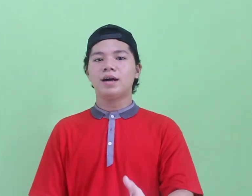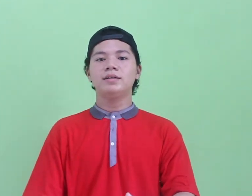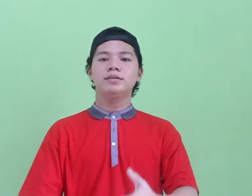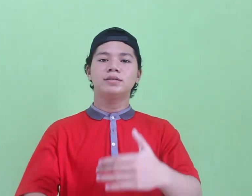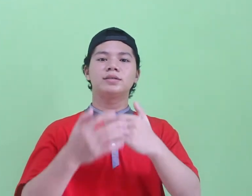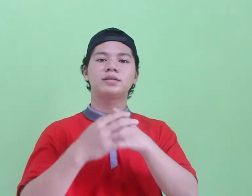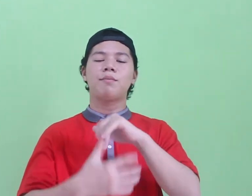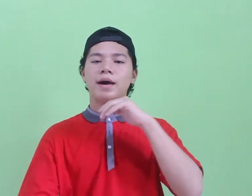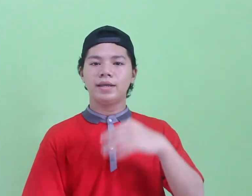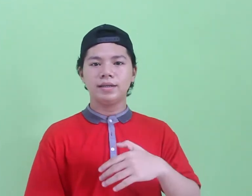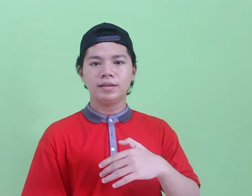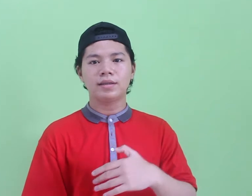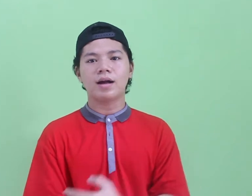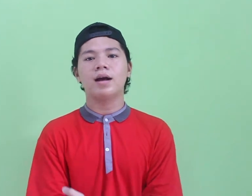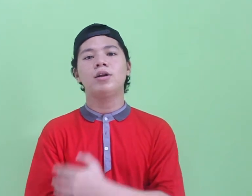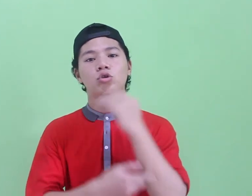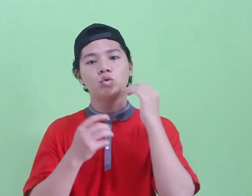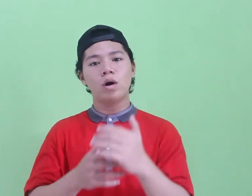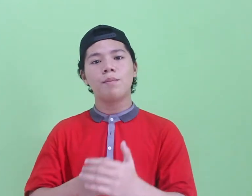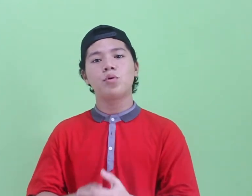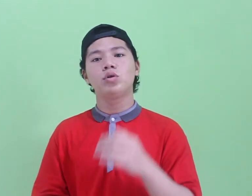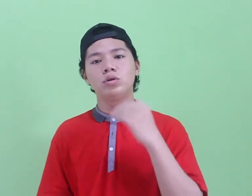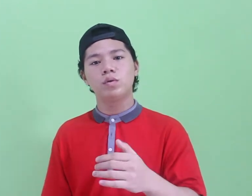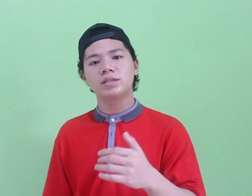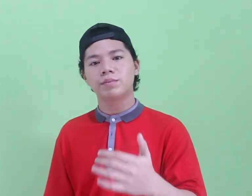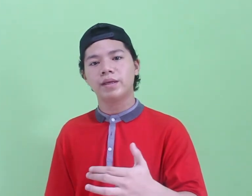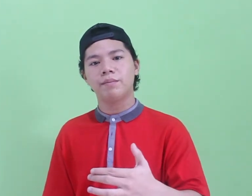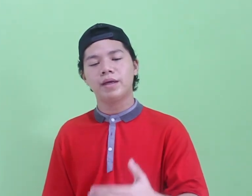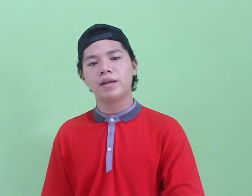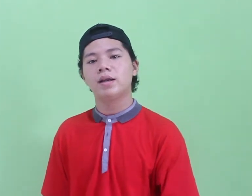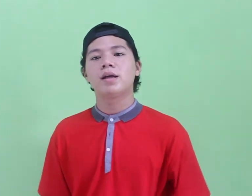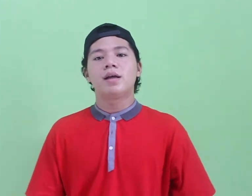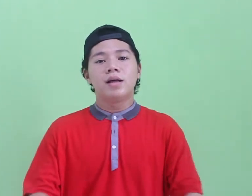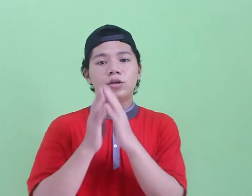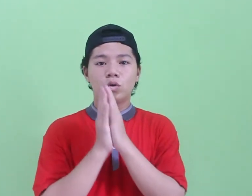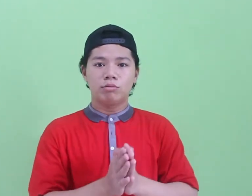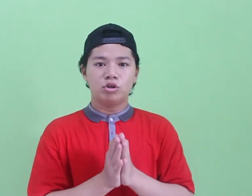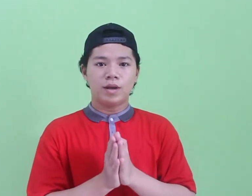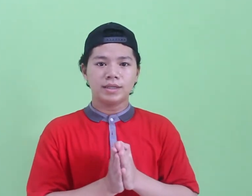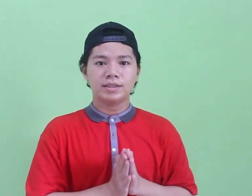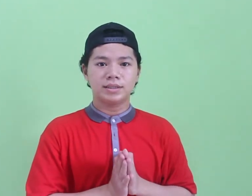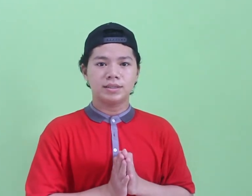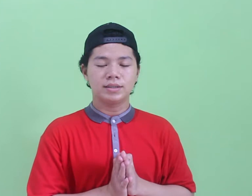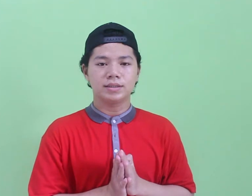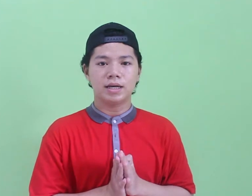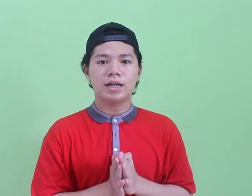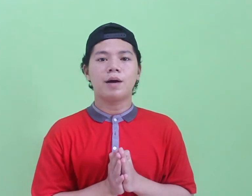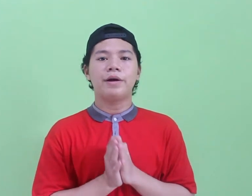tentang kemarin tanggal 22 September 2017 ada kabar